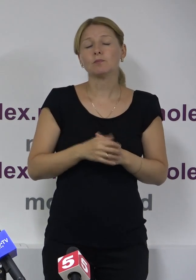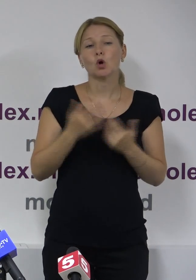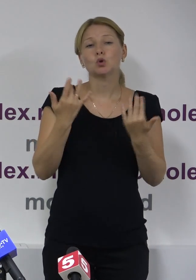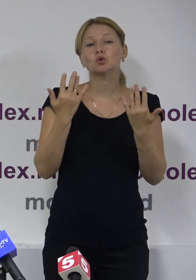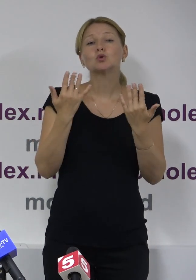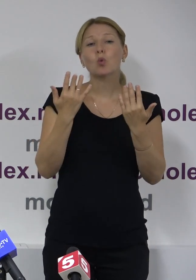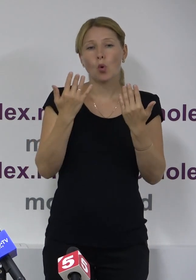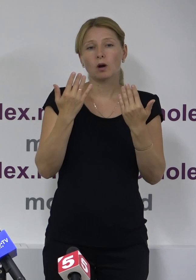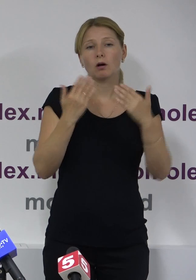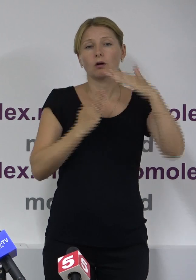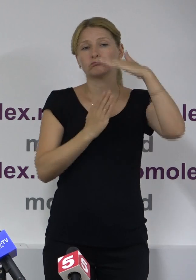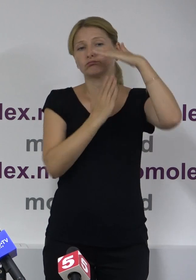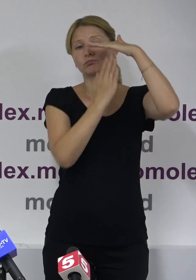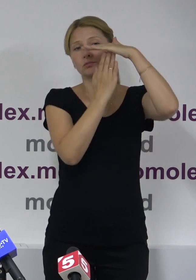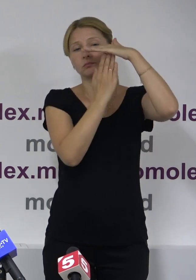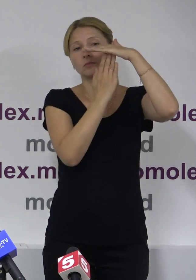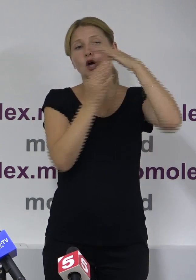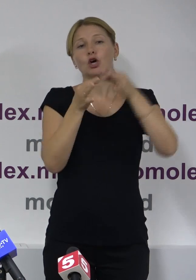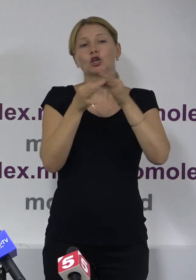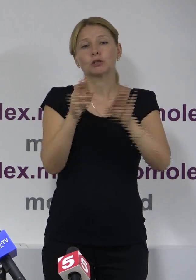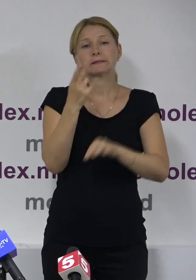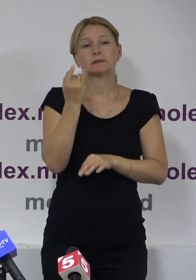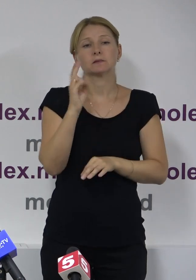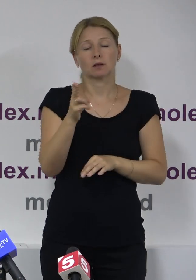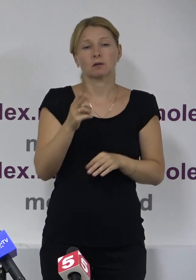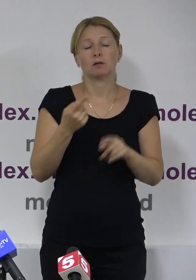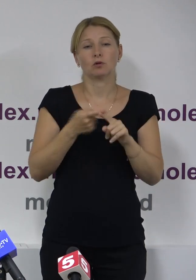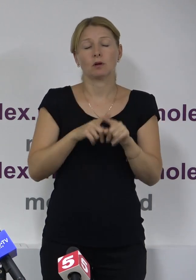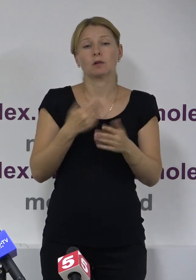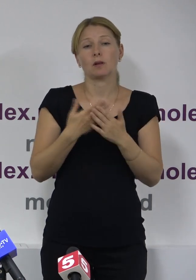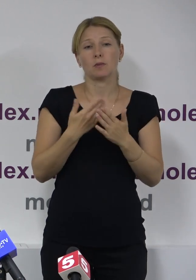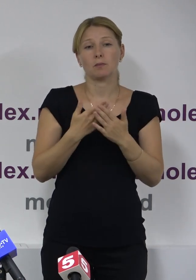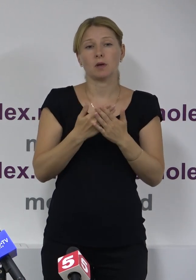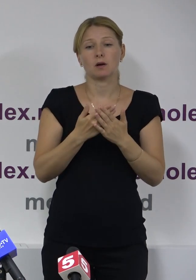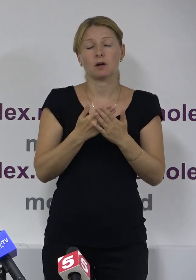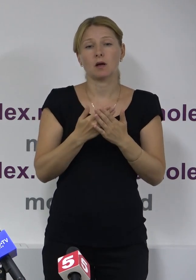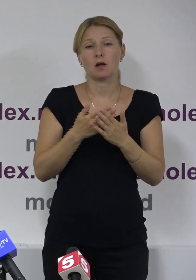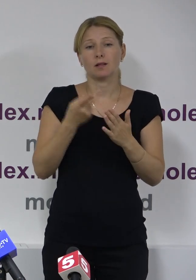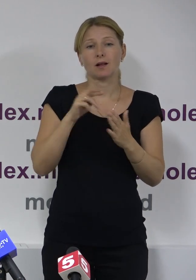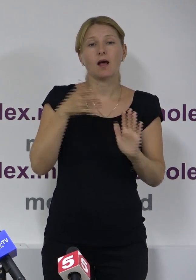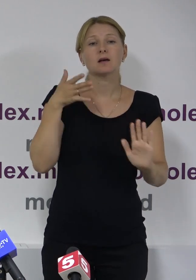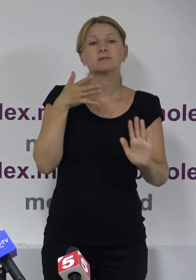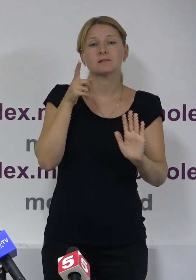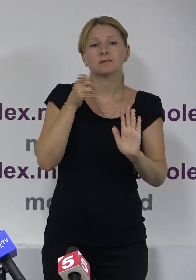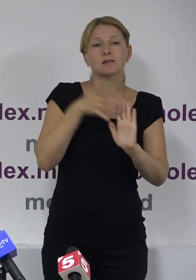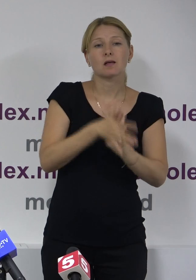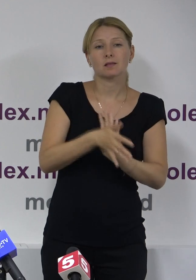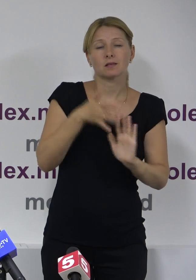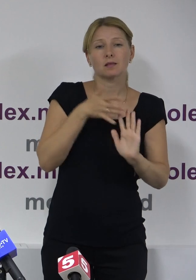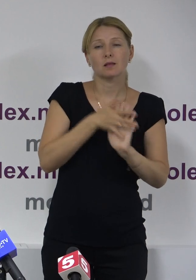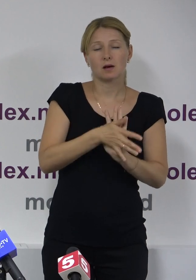de Comisia Electorală Centrală în această perioadă pentru grupurile de inițiativă, pentru cheltuielile pe care acestea le